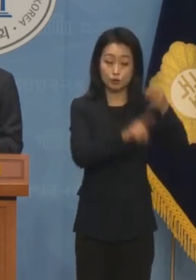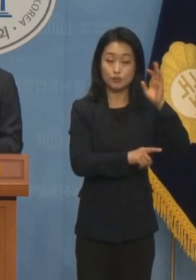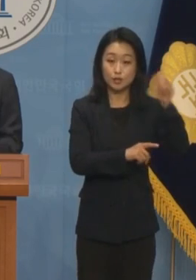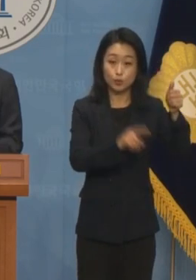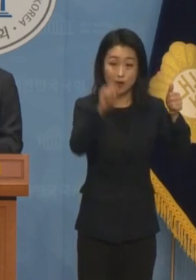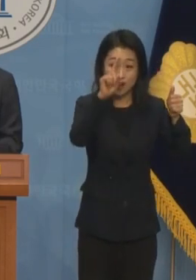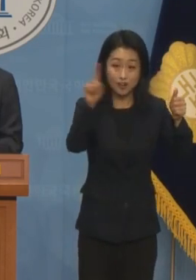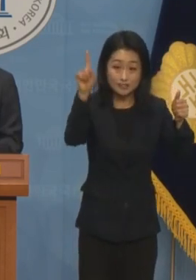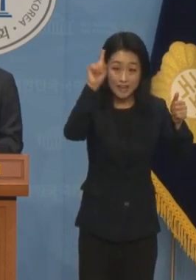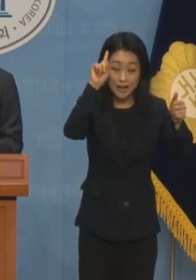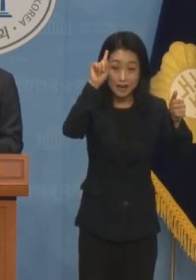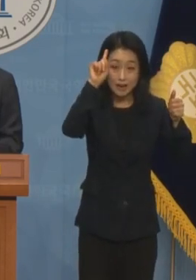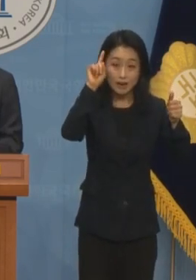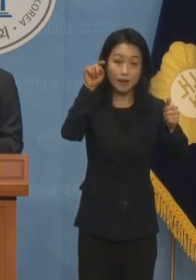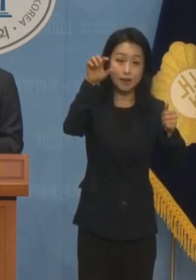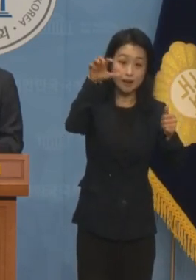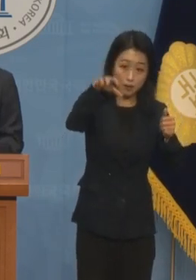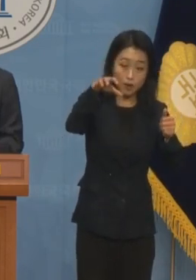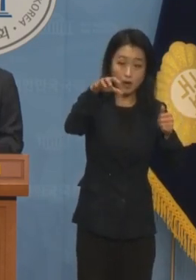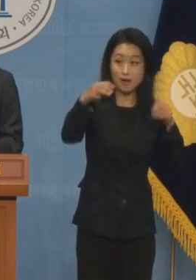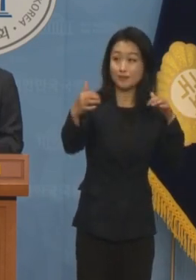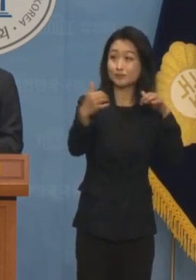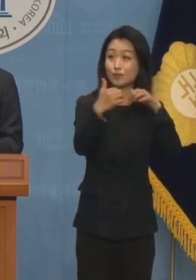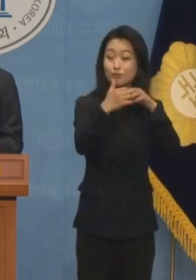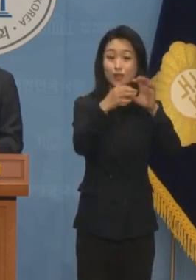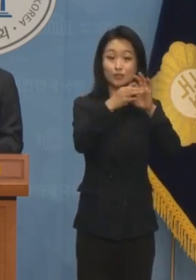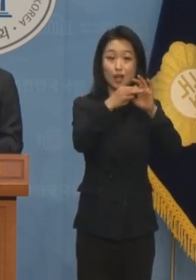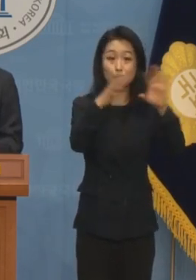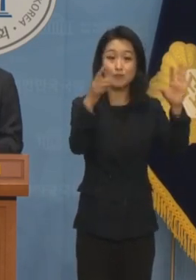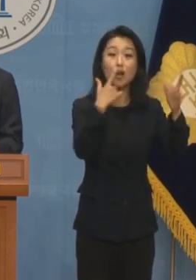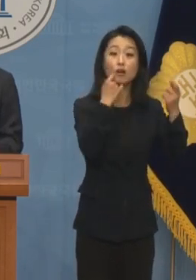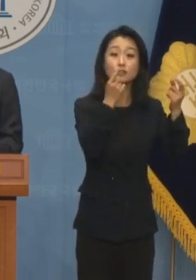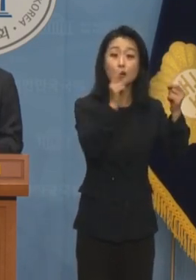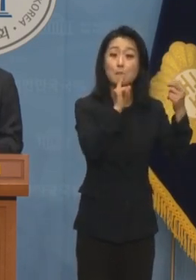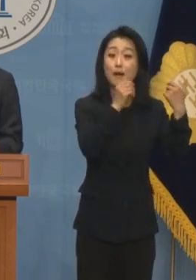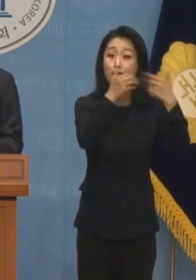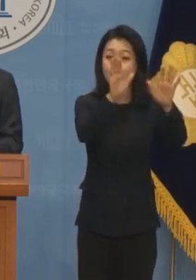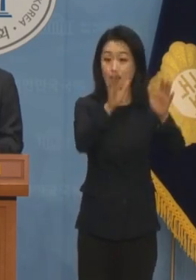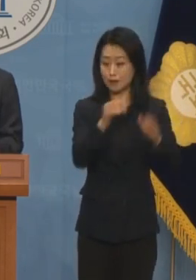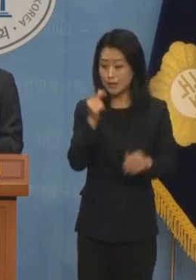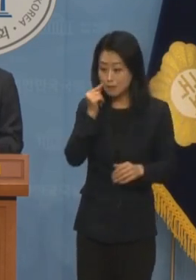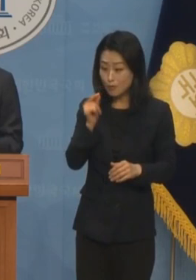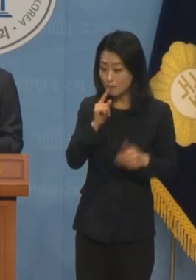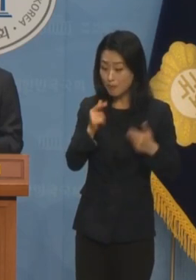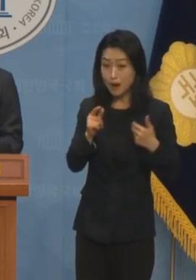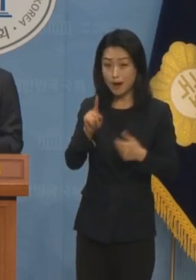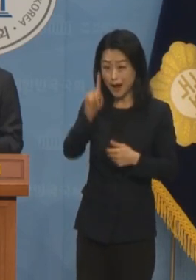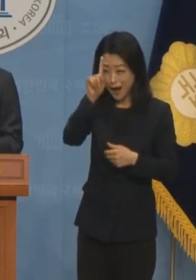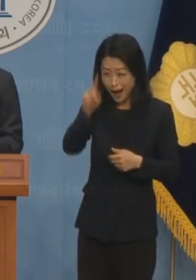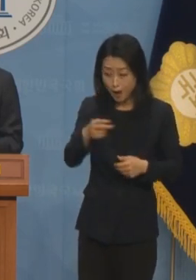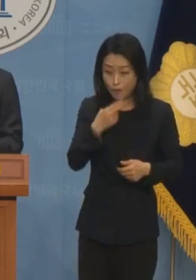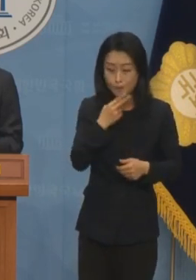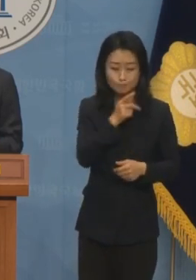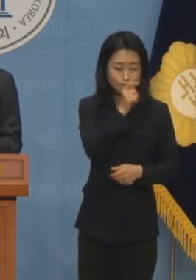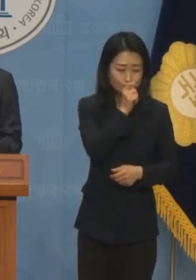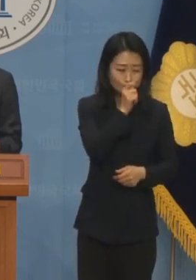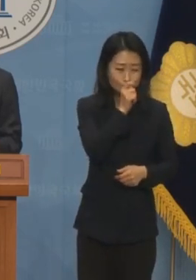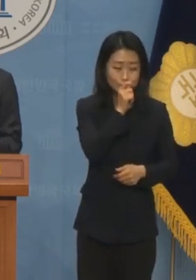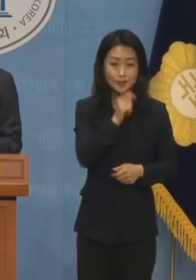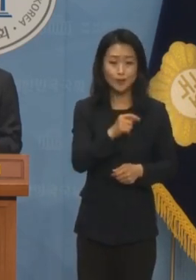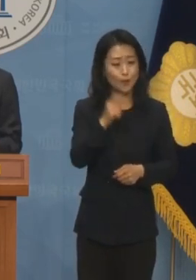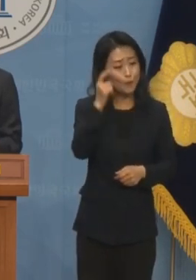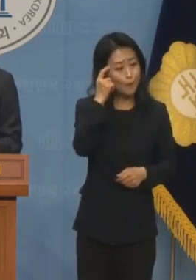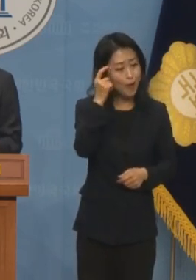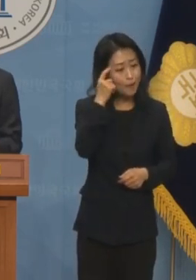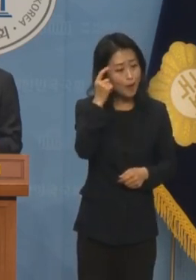하기 나름이라고 압박하면서 일본은 왜 아무 소리도 못합니까? 일본에 무슨 약점이라도